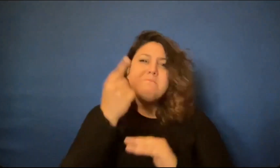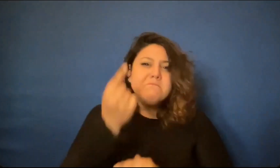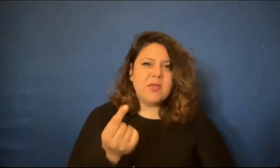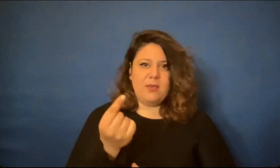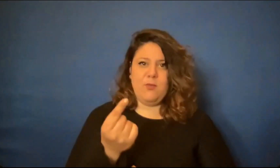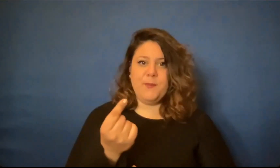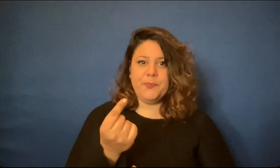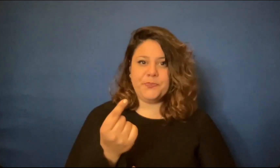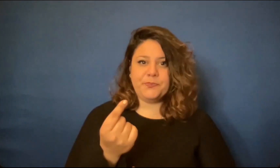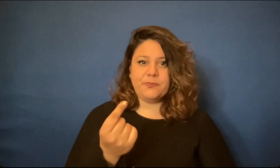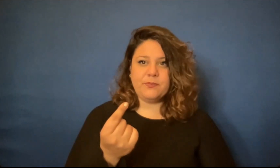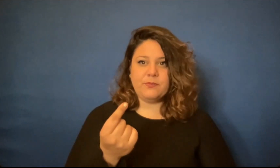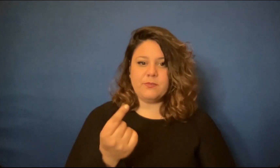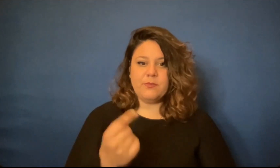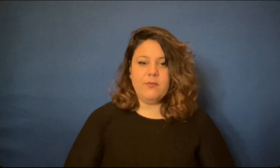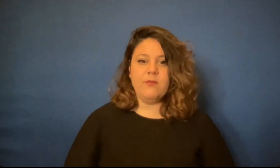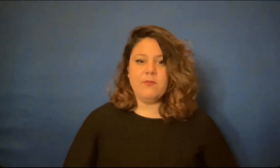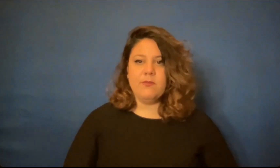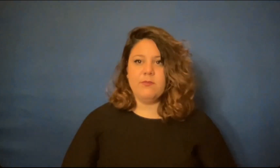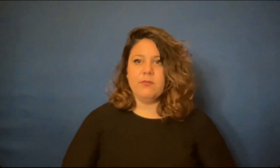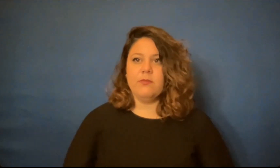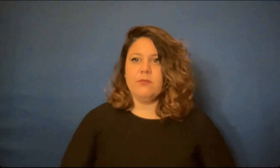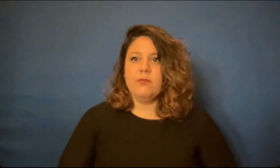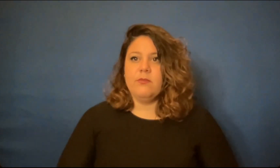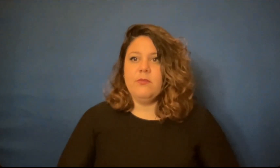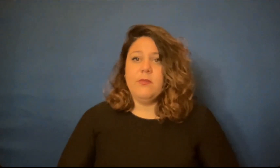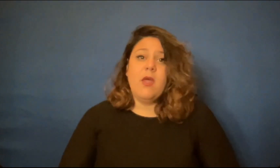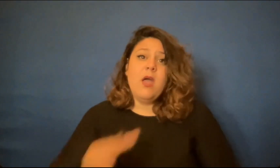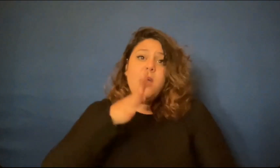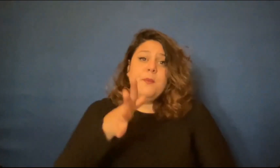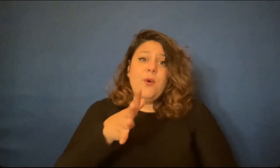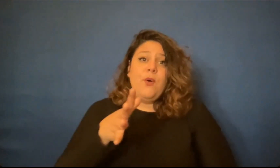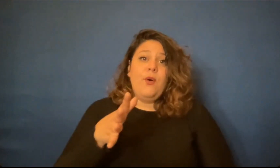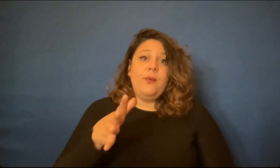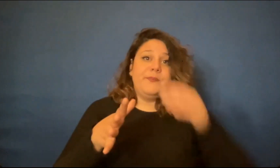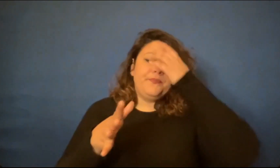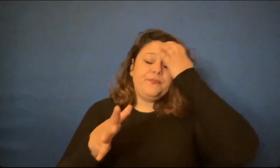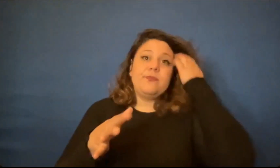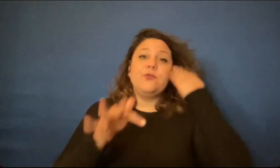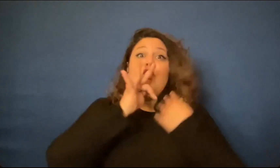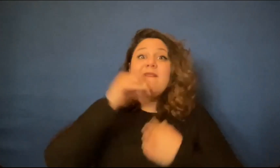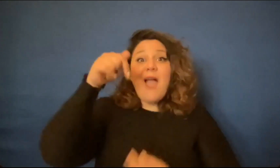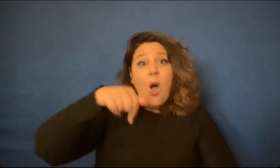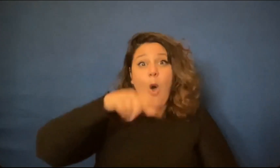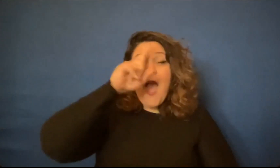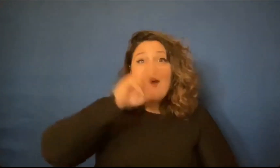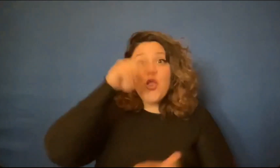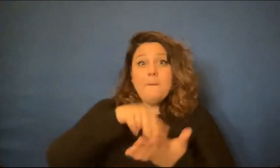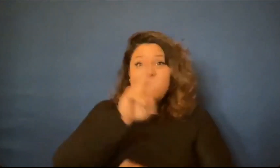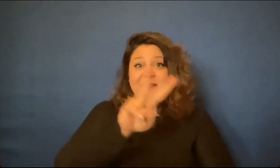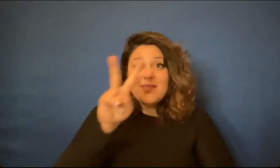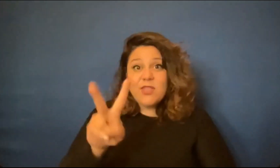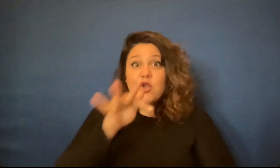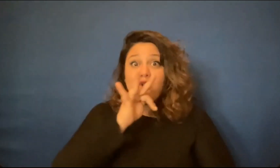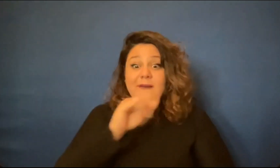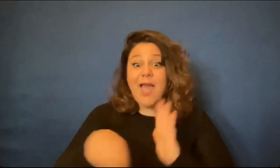porque dada la importancia que tiene el asunto, no puede ser que hoy todavía, 2022, no haya una ley de atención